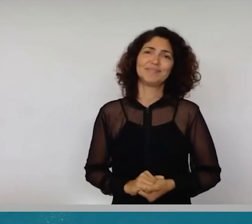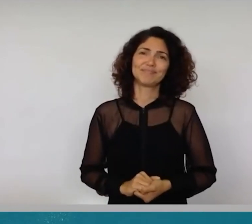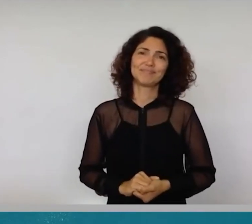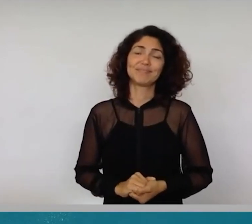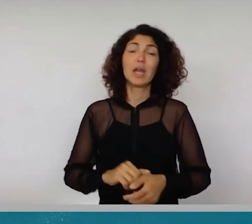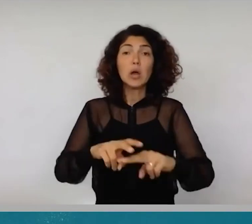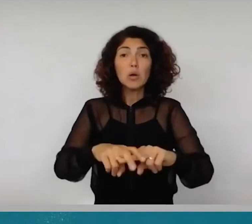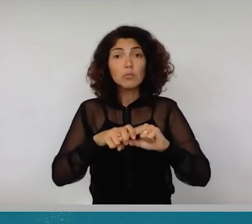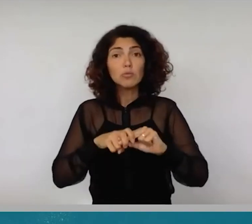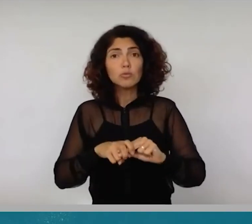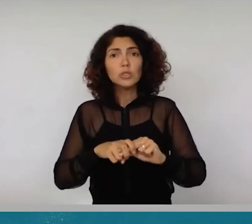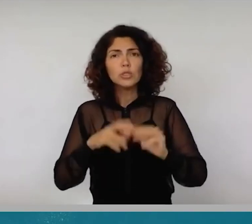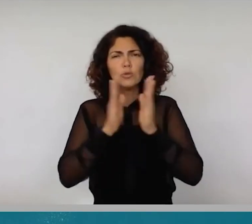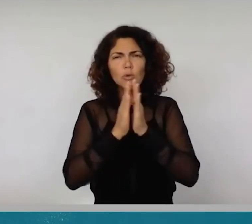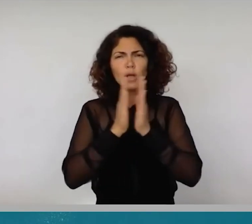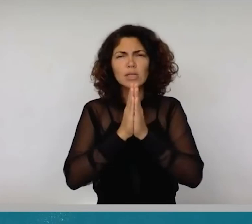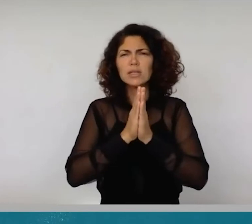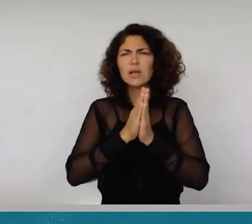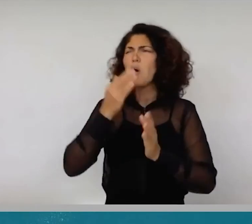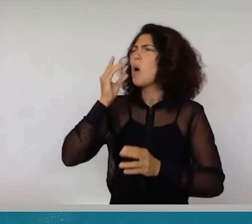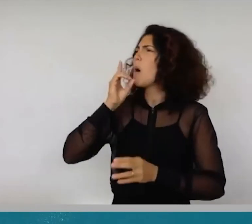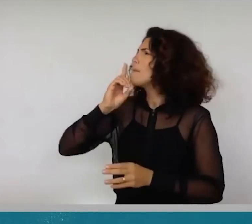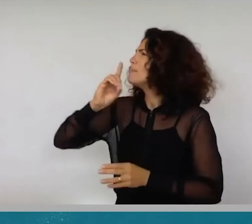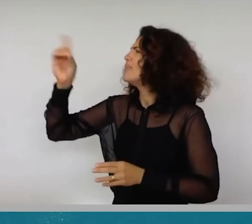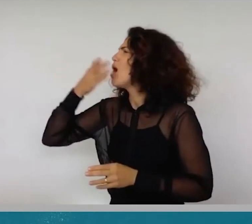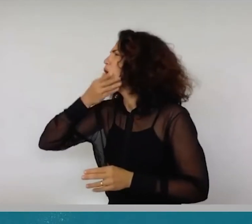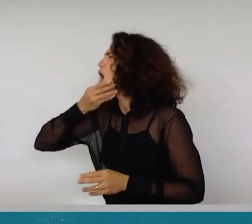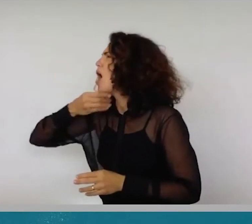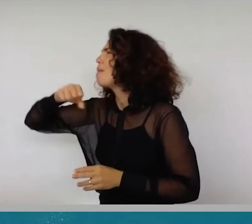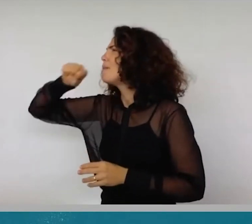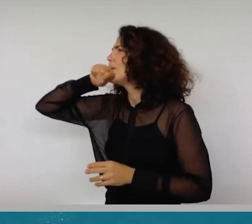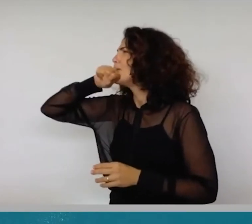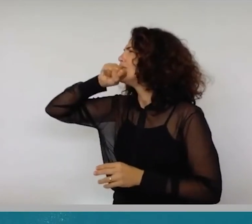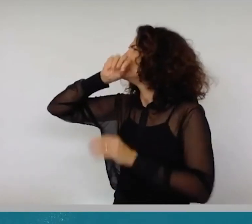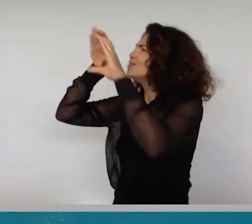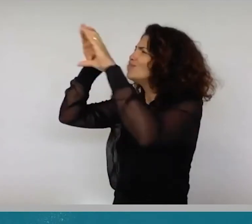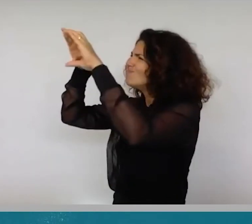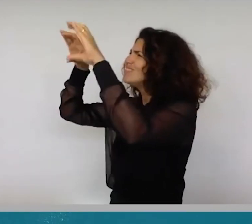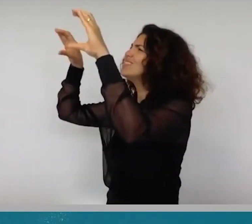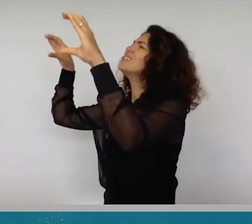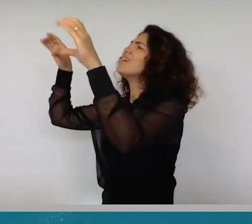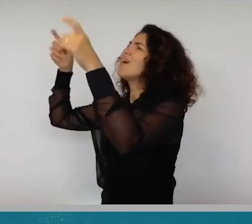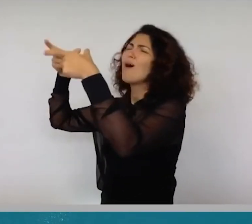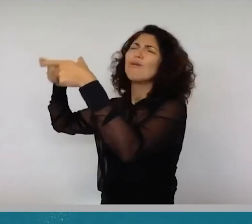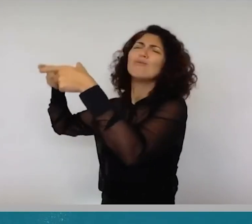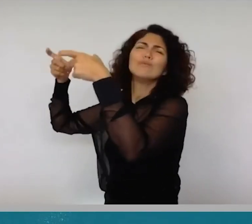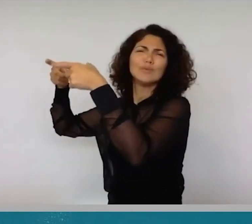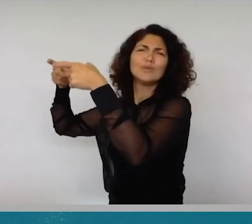nos céus. Nós não temos ideia quem é o Pai nosso que está nos céus.